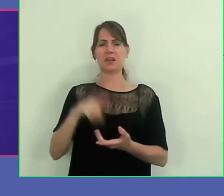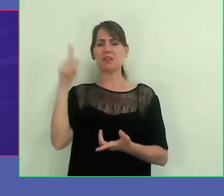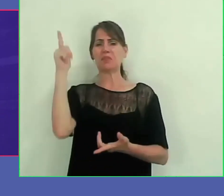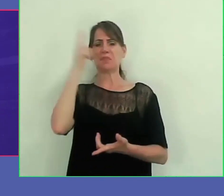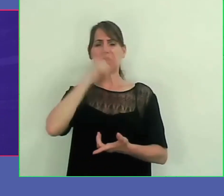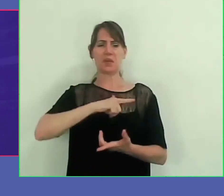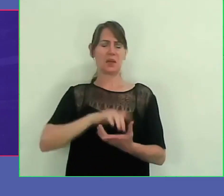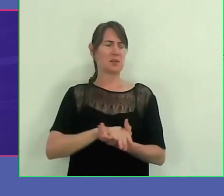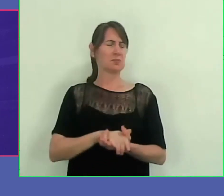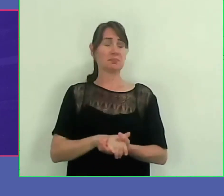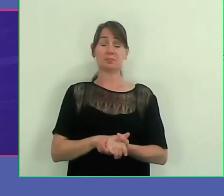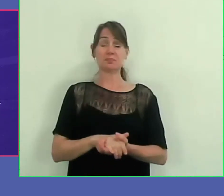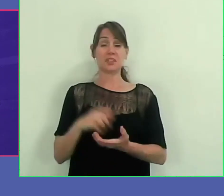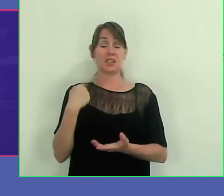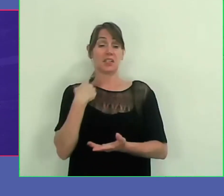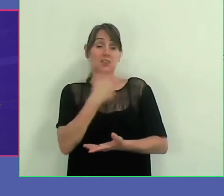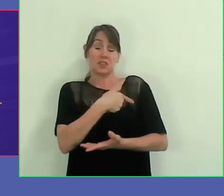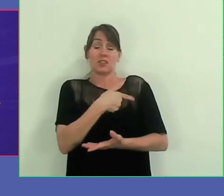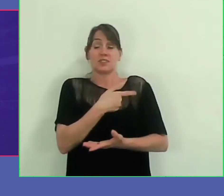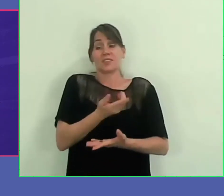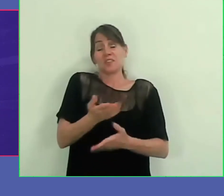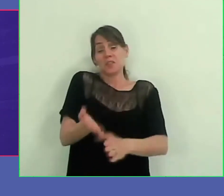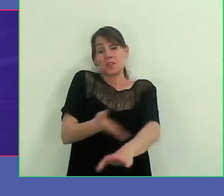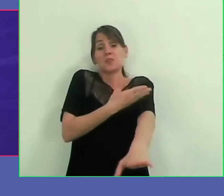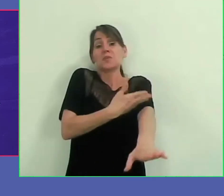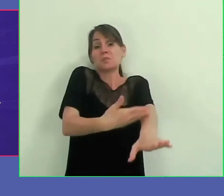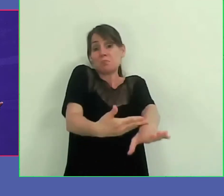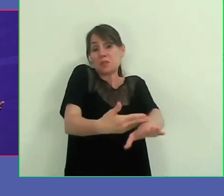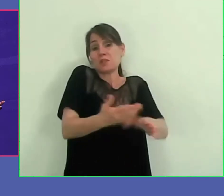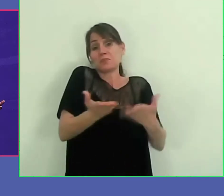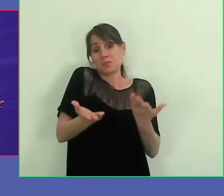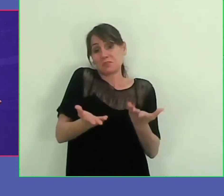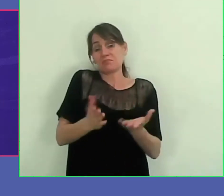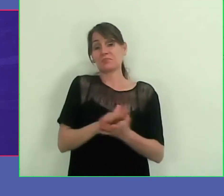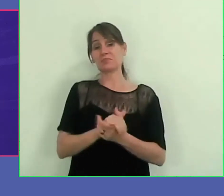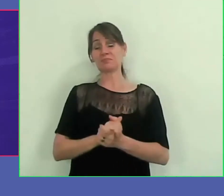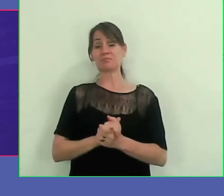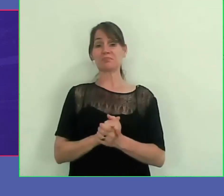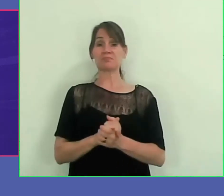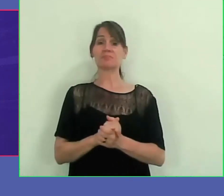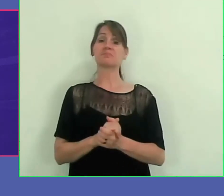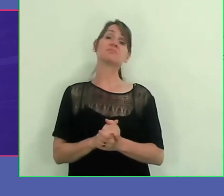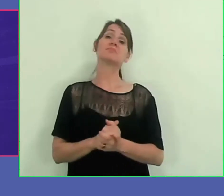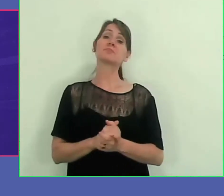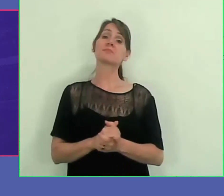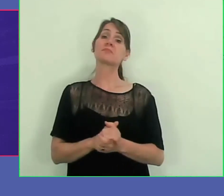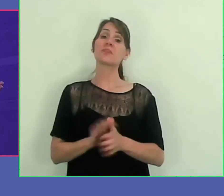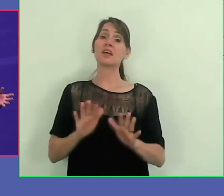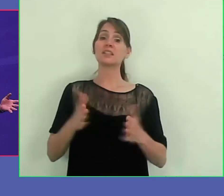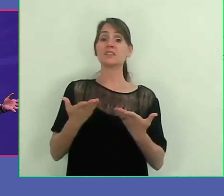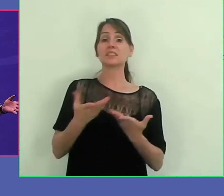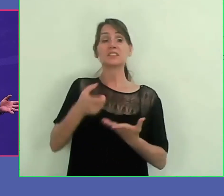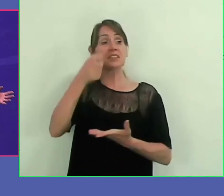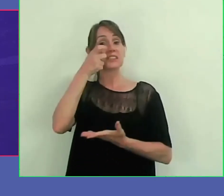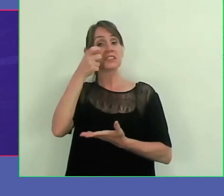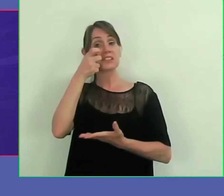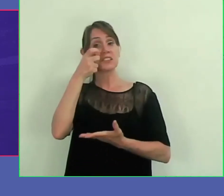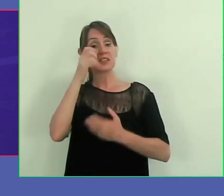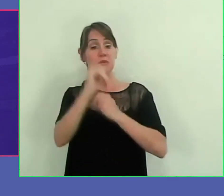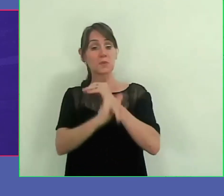nós acabamos também nos acostumamos, certo? Seja vendo a mídia, assistindo filmes,